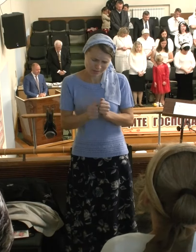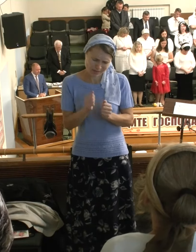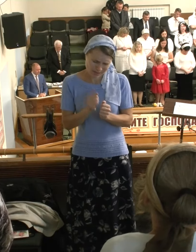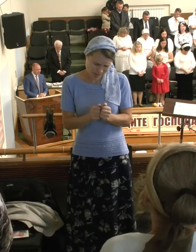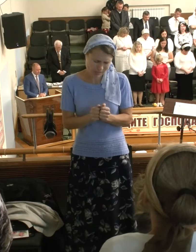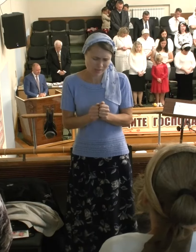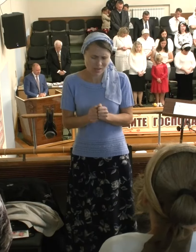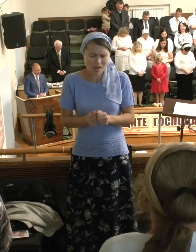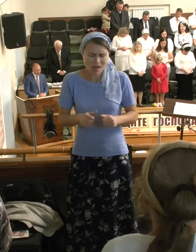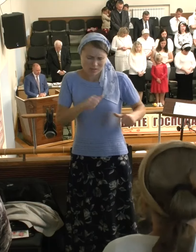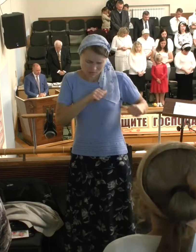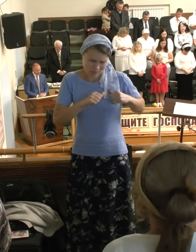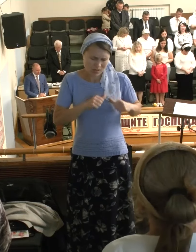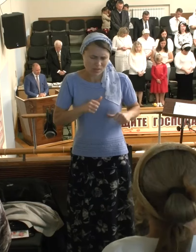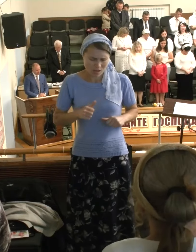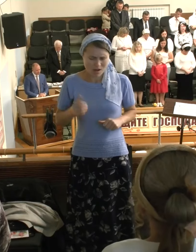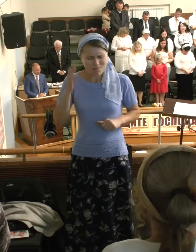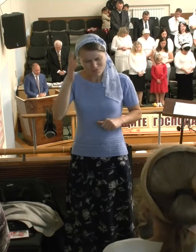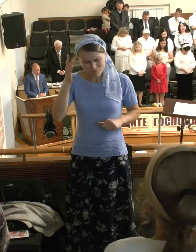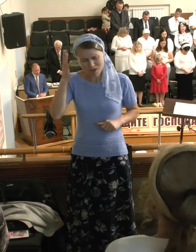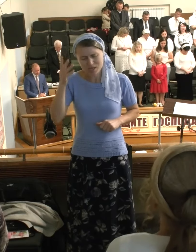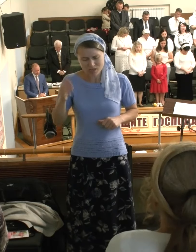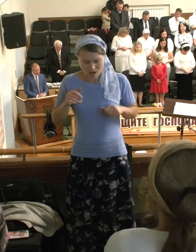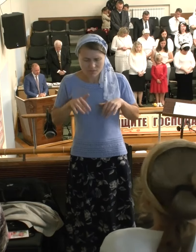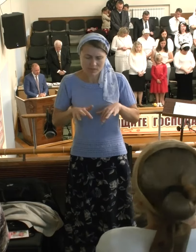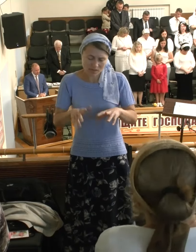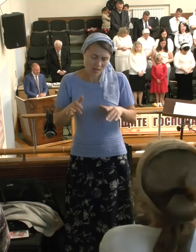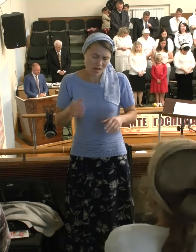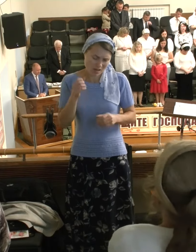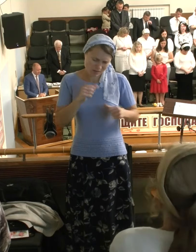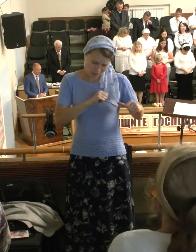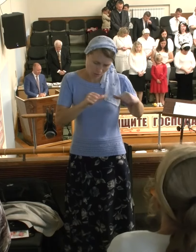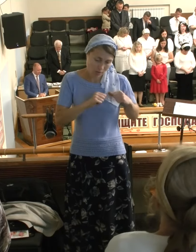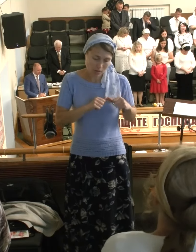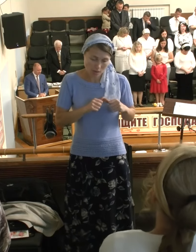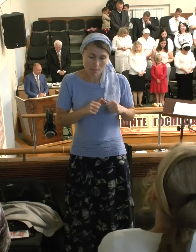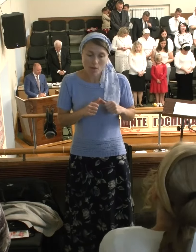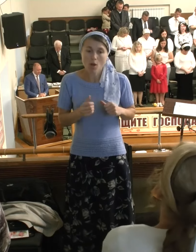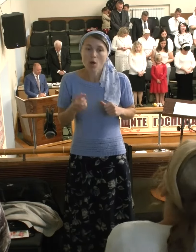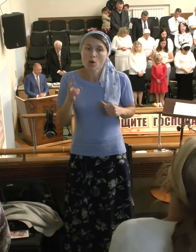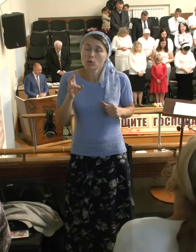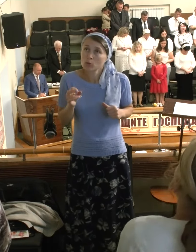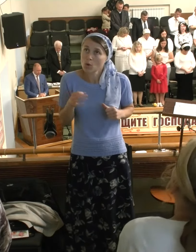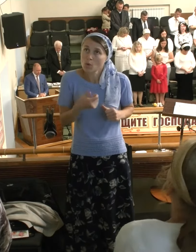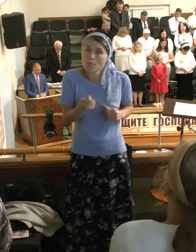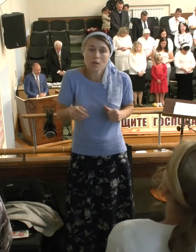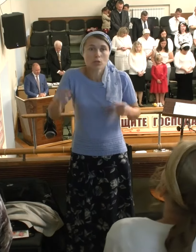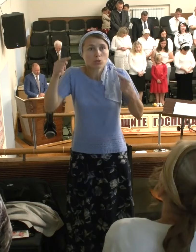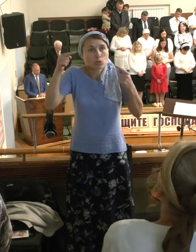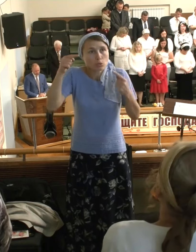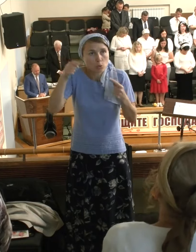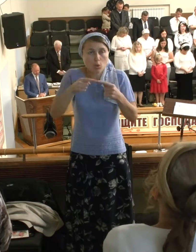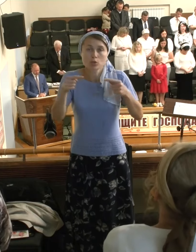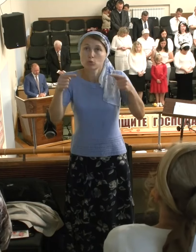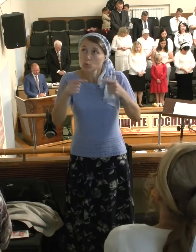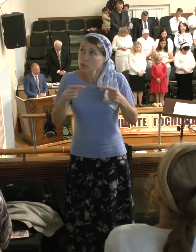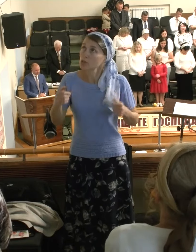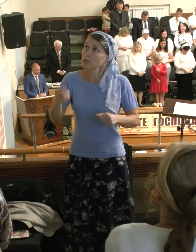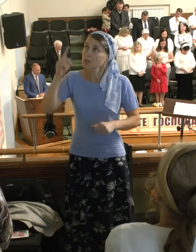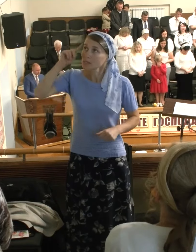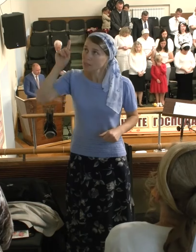в делах, и в мыслях, Господи. Поэтому мы точно знаем, что прощение у Тебя. И Ты хочешь